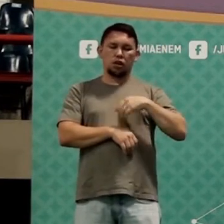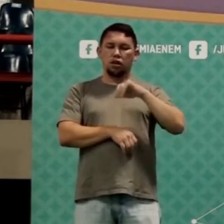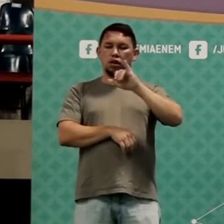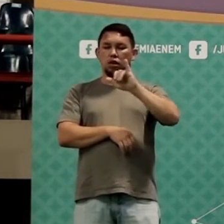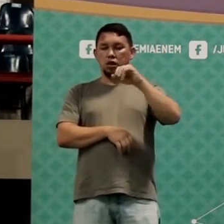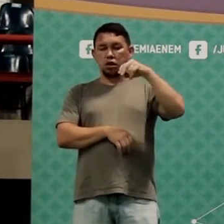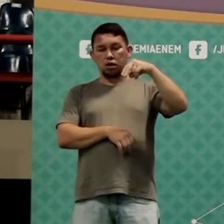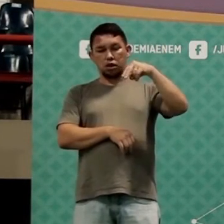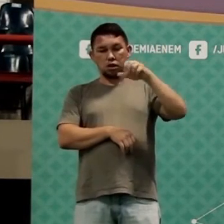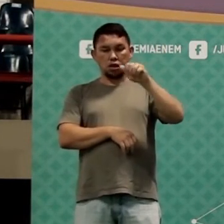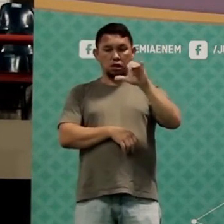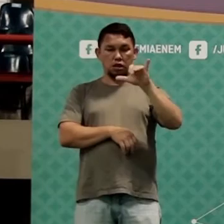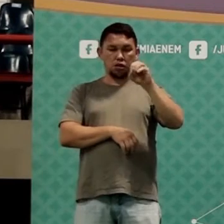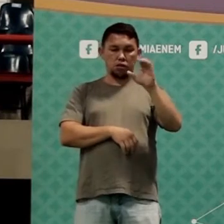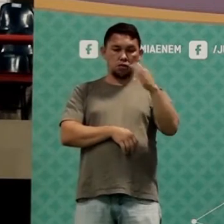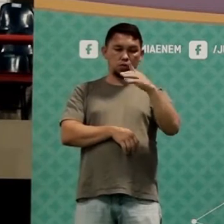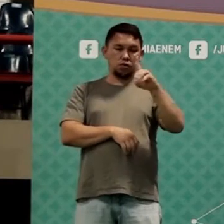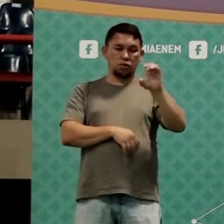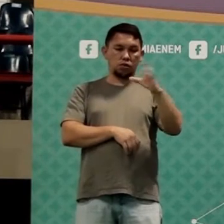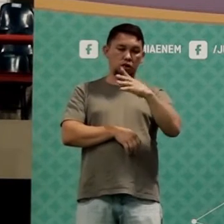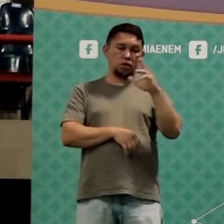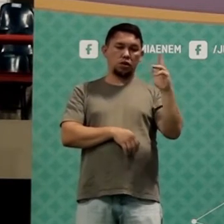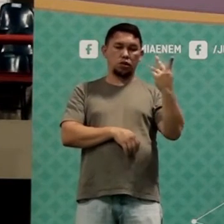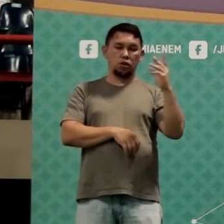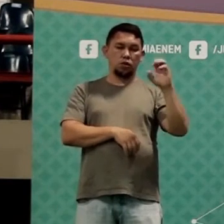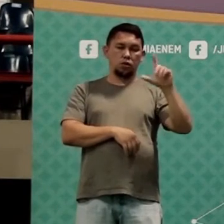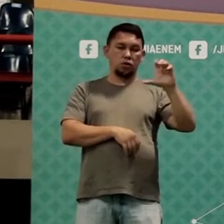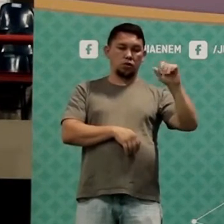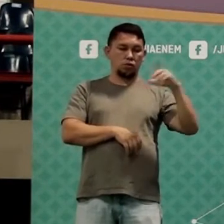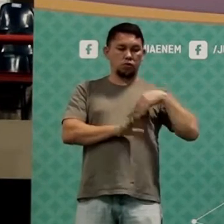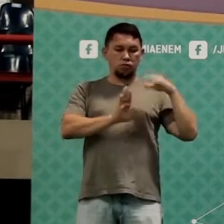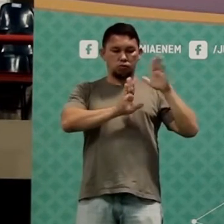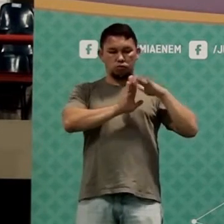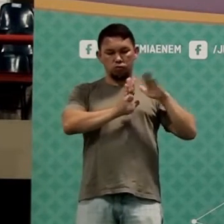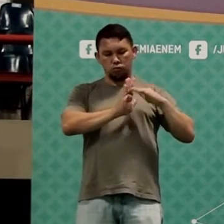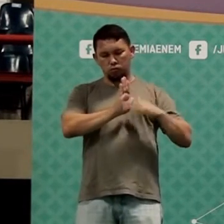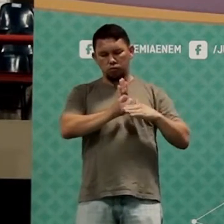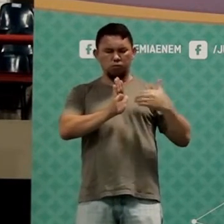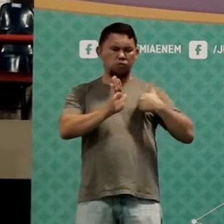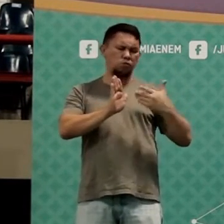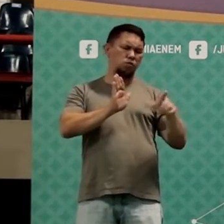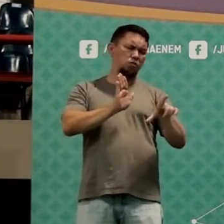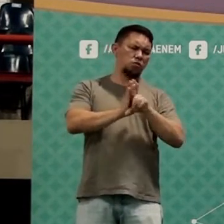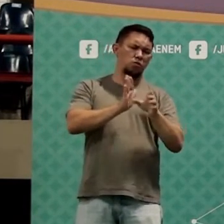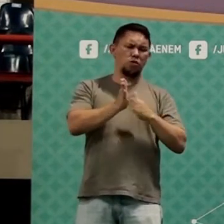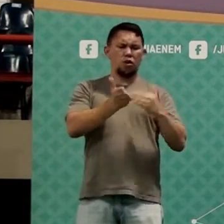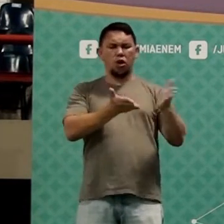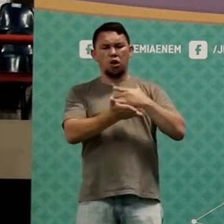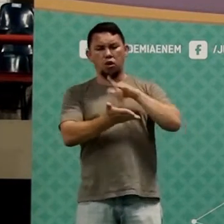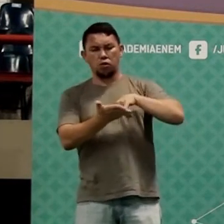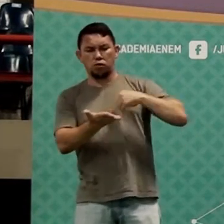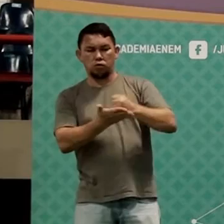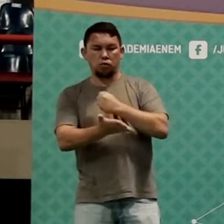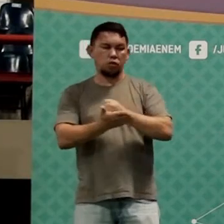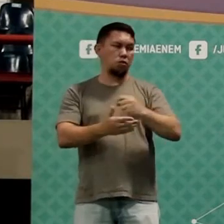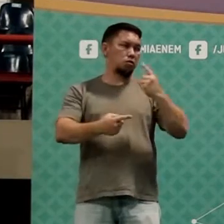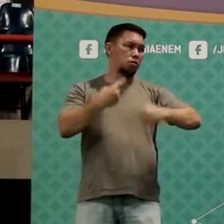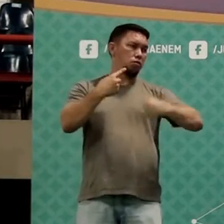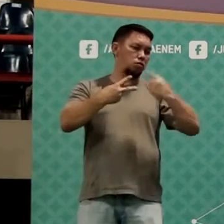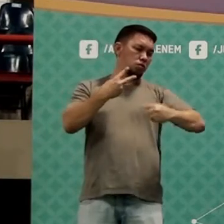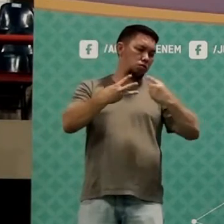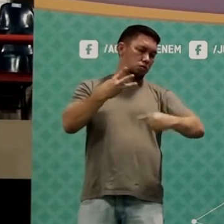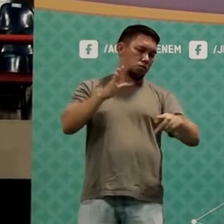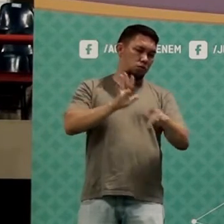bem qualificado para isso. E eles ainda vão criar uma lista de documentos e livros que eles vão considerar proibidos, que a gente chama